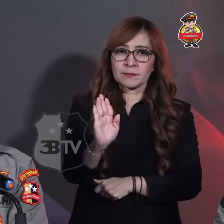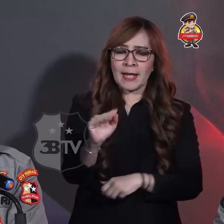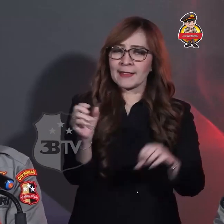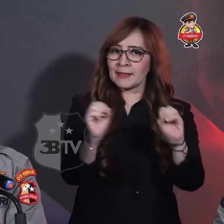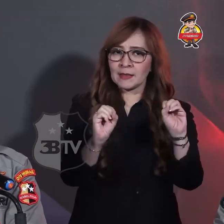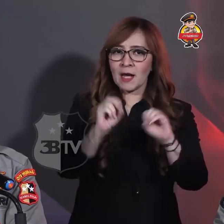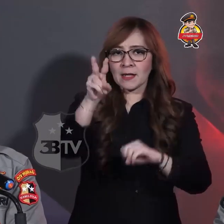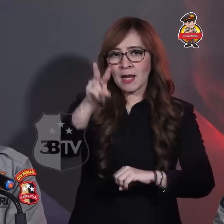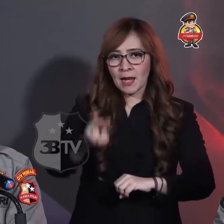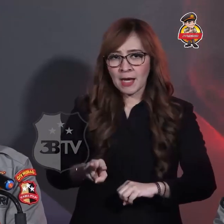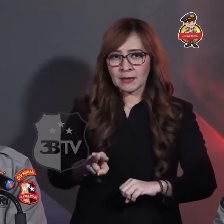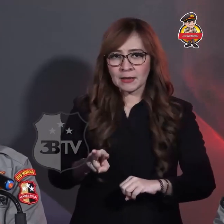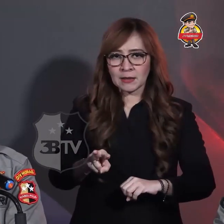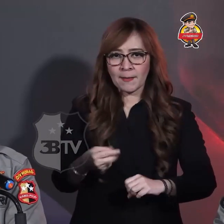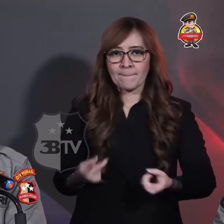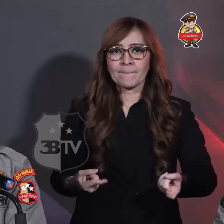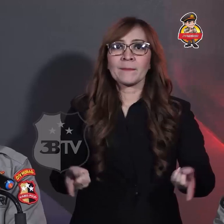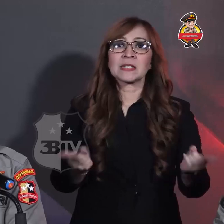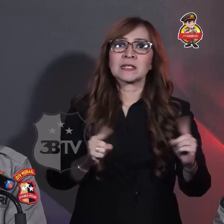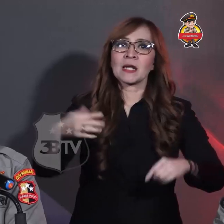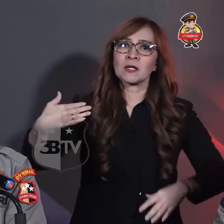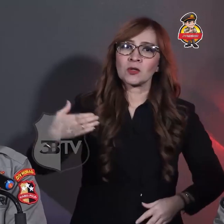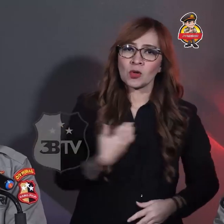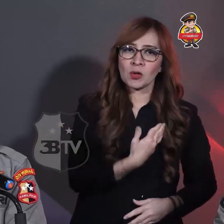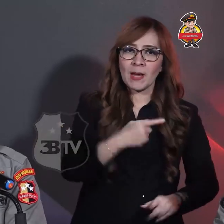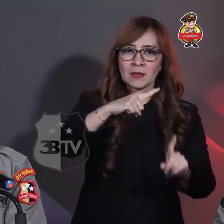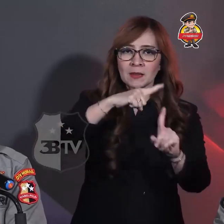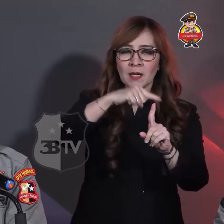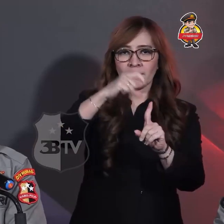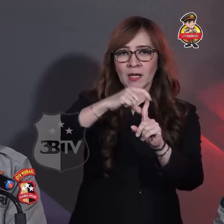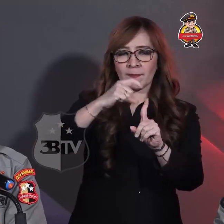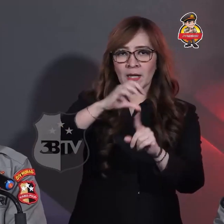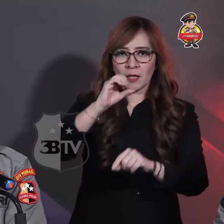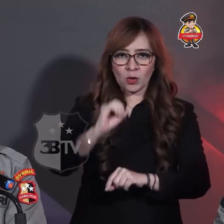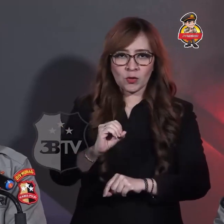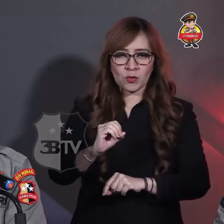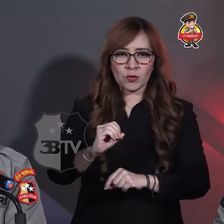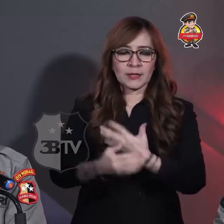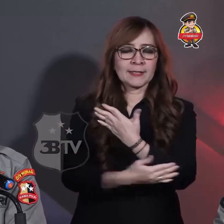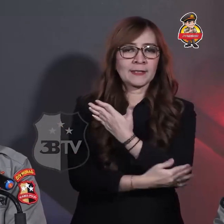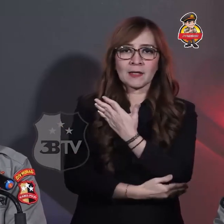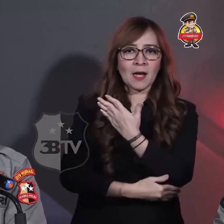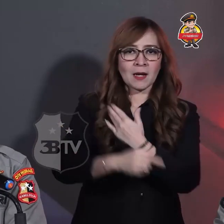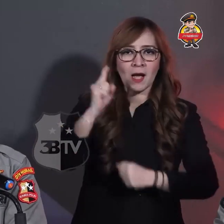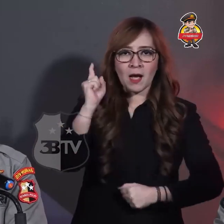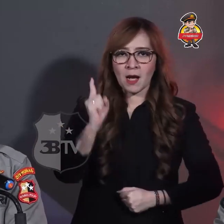tidak ada lagi yang menjadi korban TPPO. Disinilah negara harus hadir.